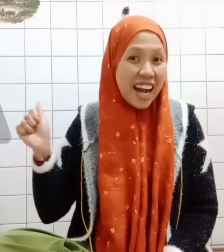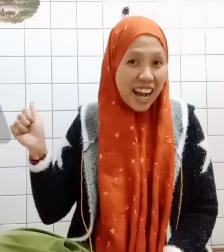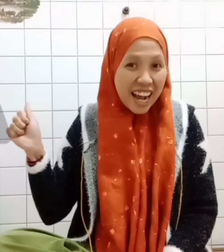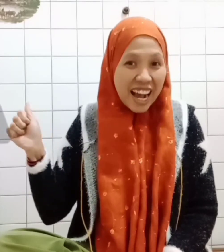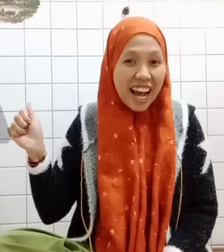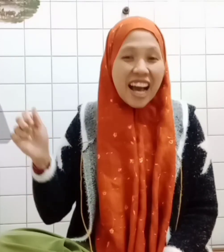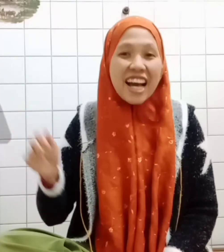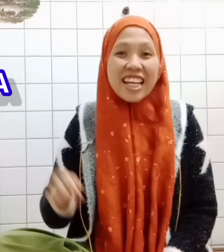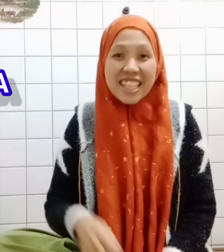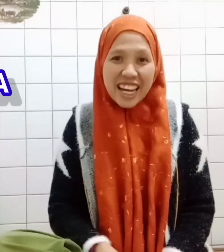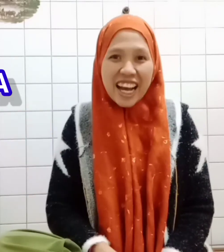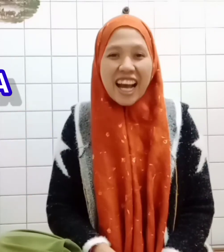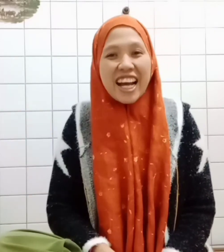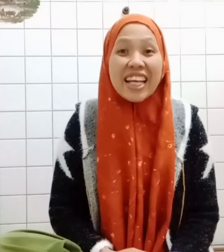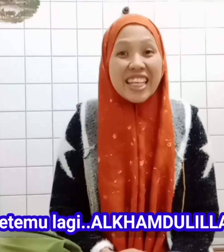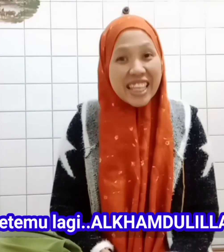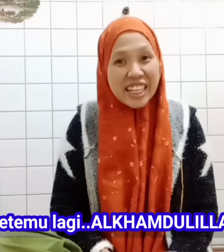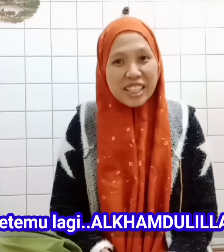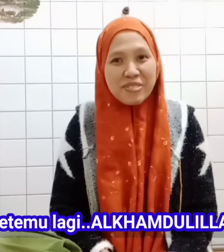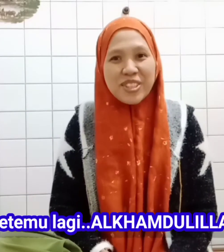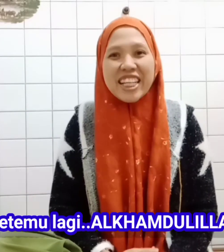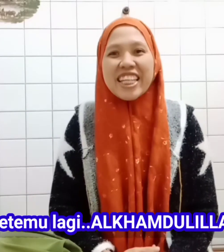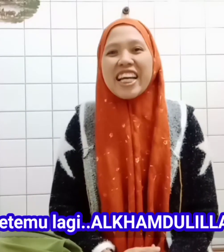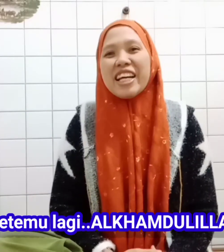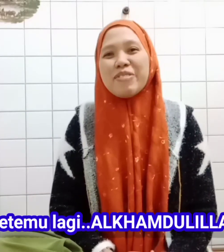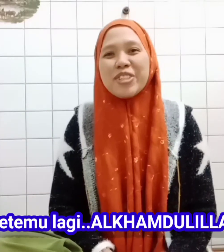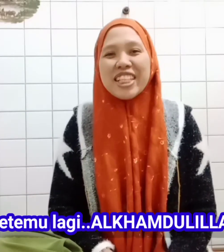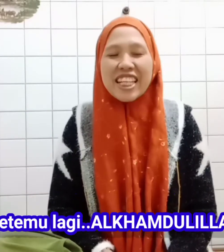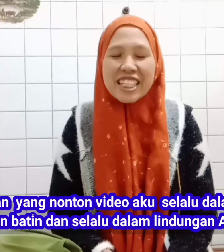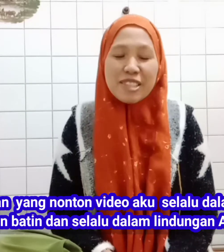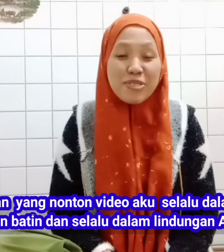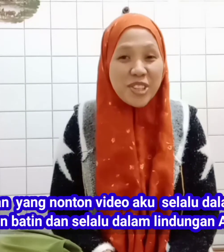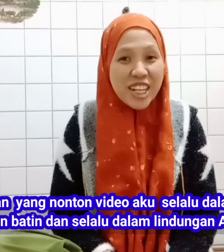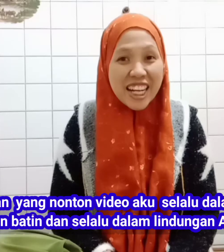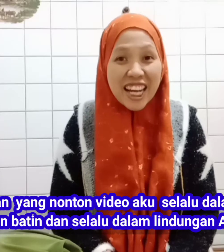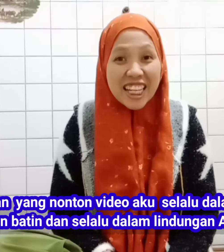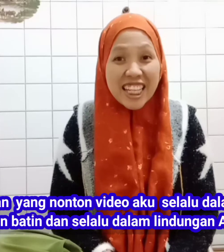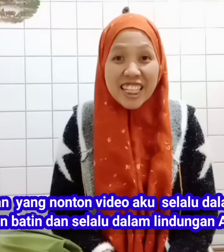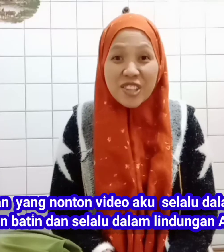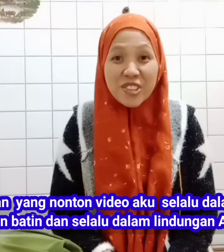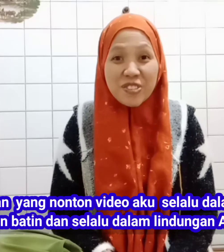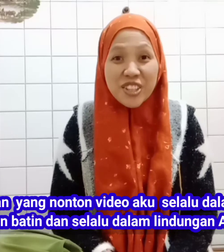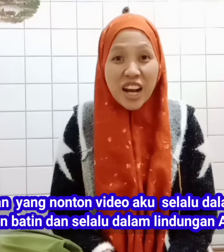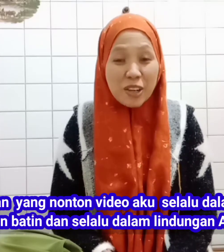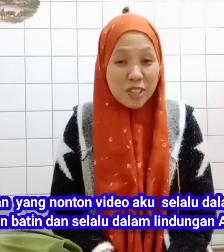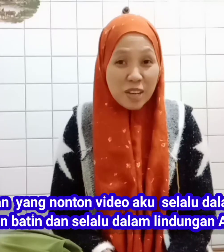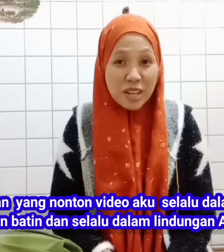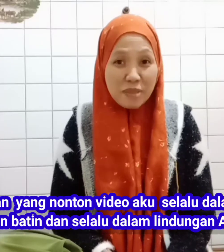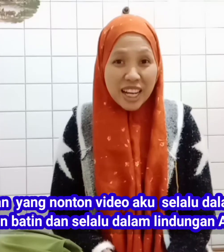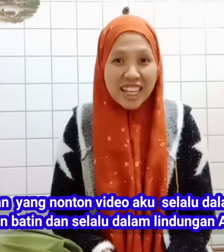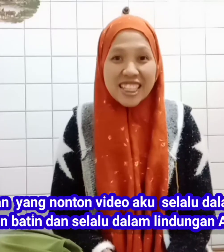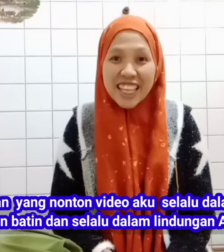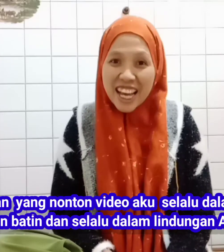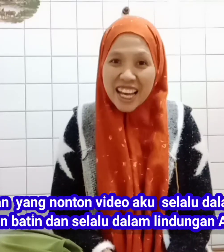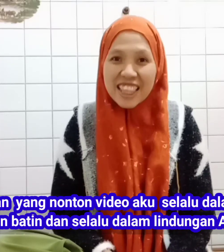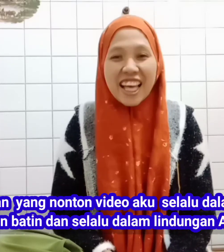HLIKHA Aliha. Kita ketemu lagi, alhamdulillah. Semoga kalian yang nonton video aku selalu dalam keadaan sehat, lahir